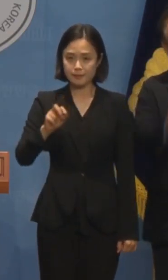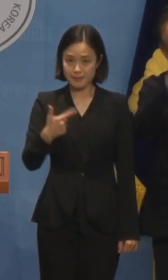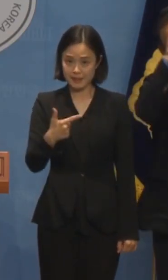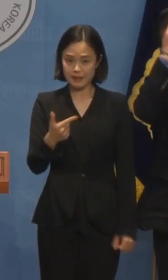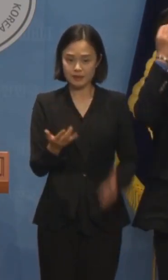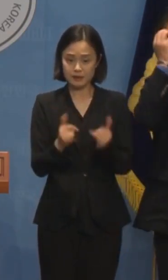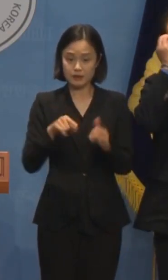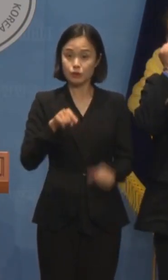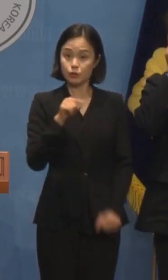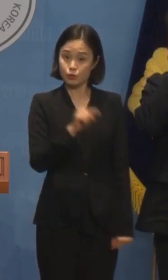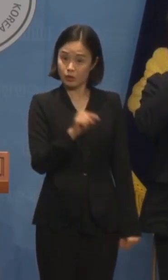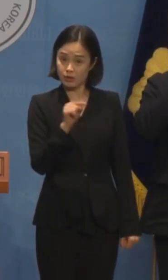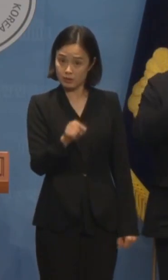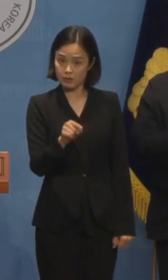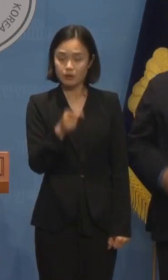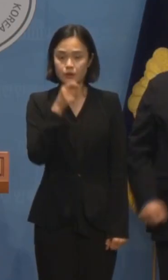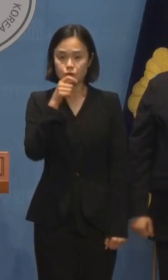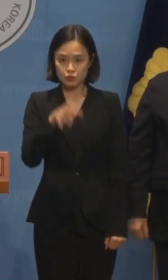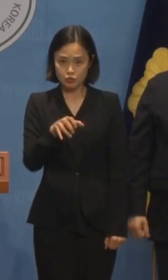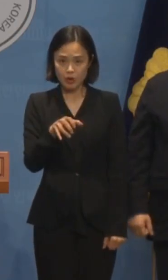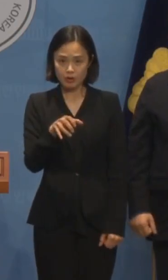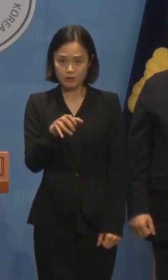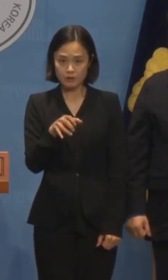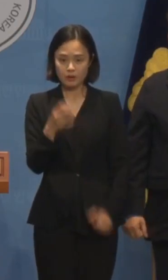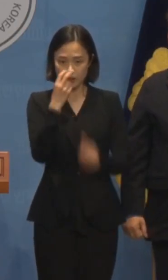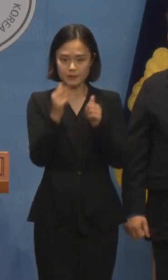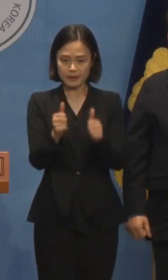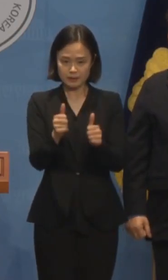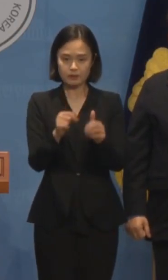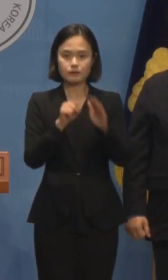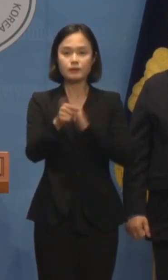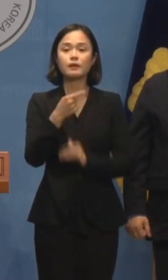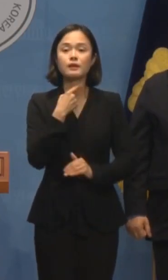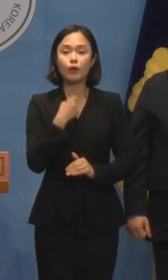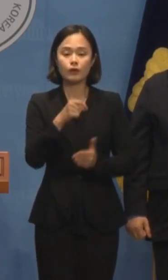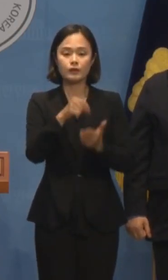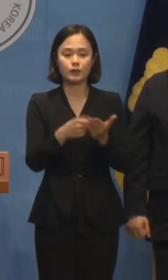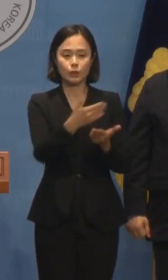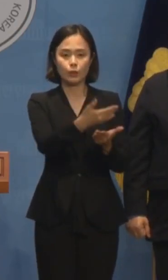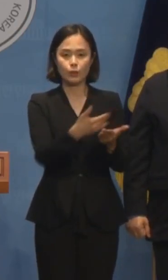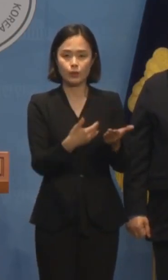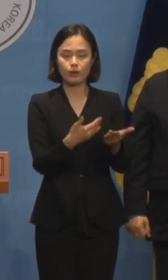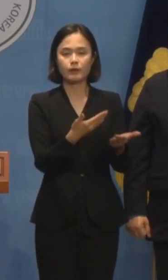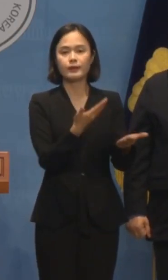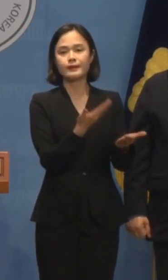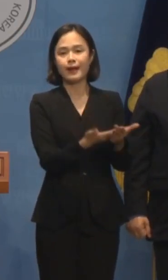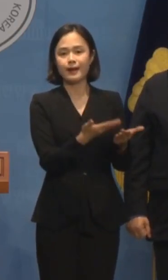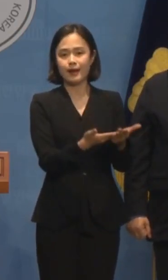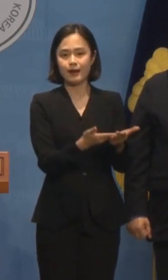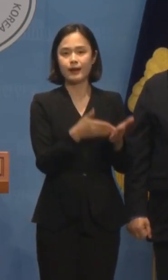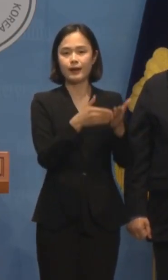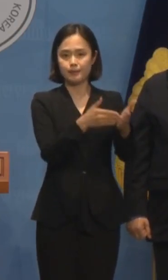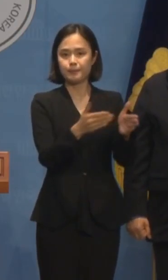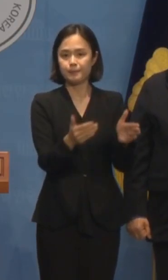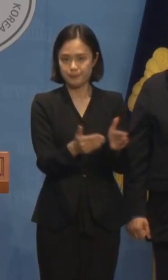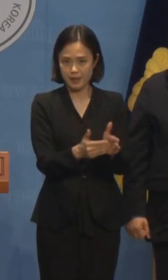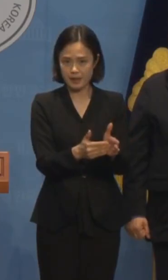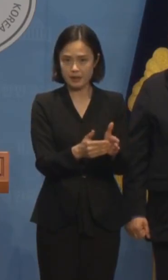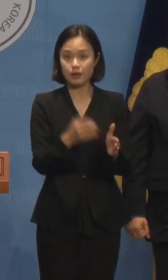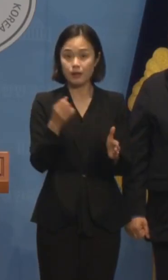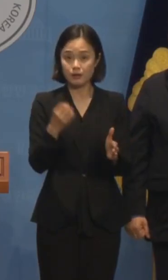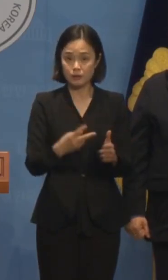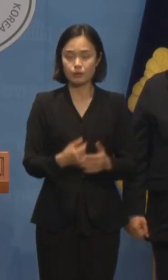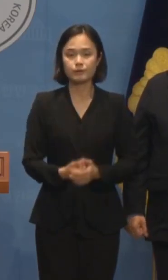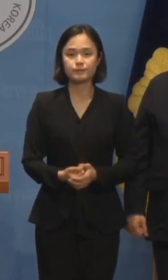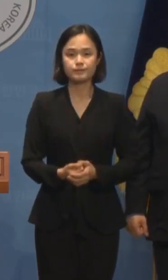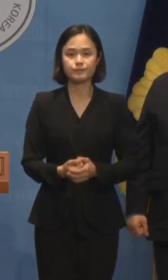수원지방검찰청에 출입 기록을 제출해달라. 그리고 연어 등 음식을